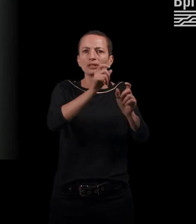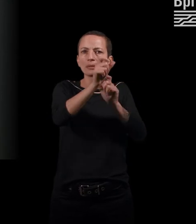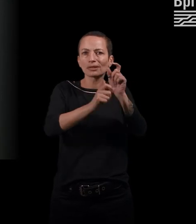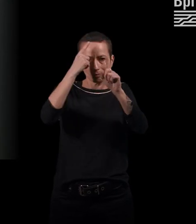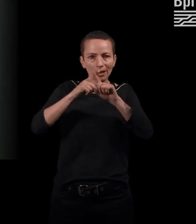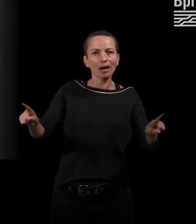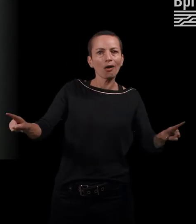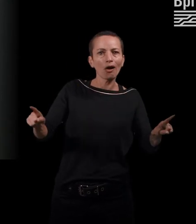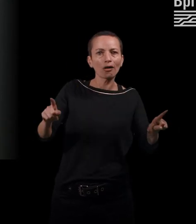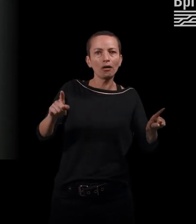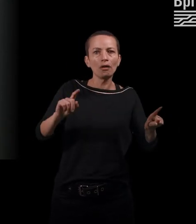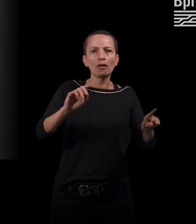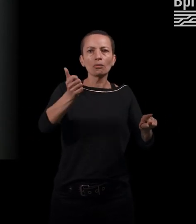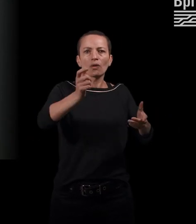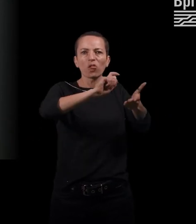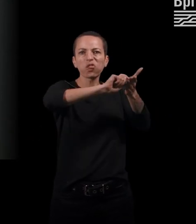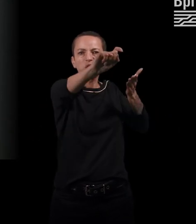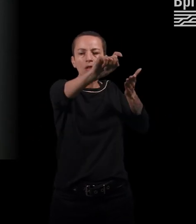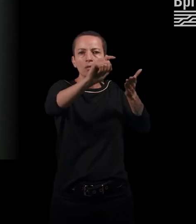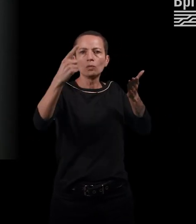gens qui n'étaient pas d'accord entre eux,